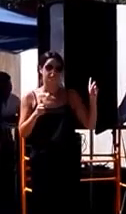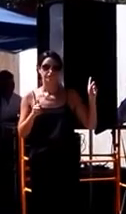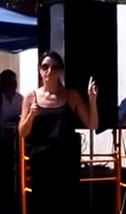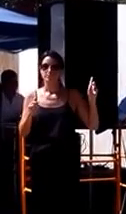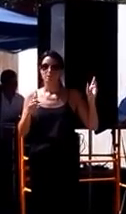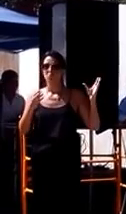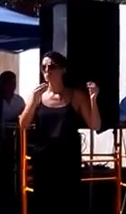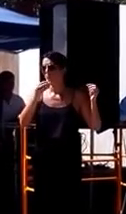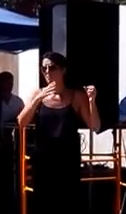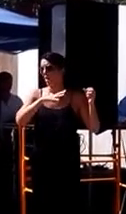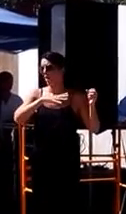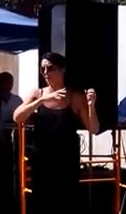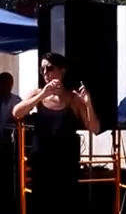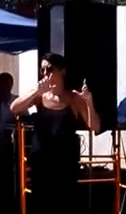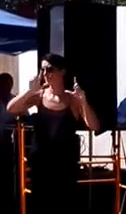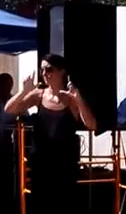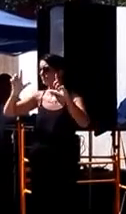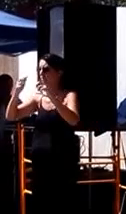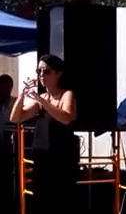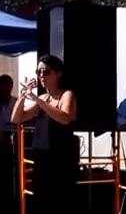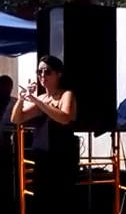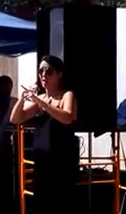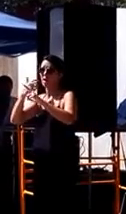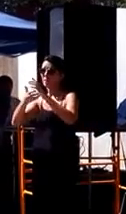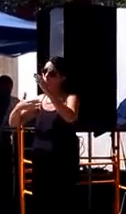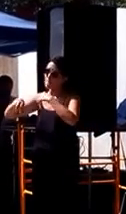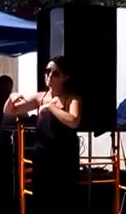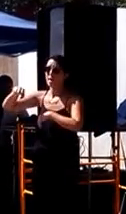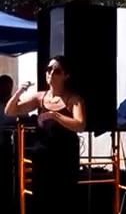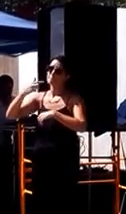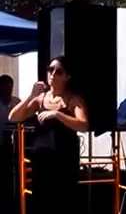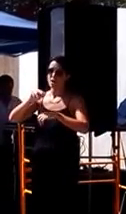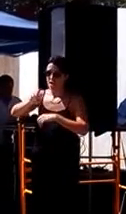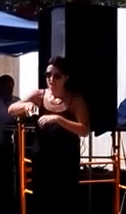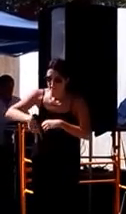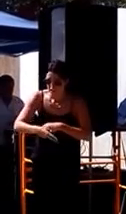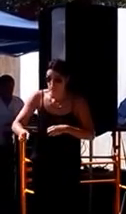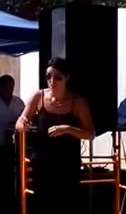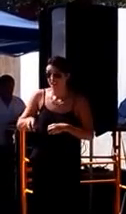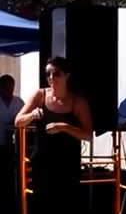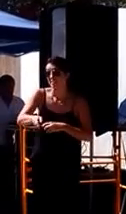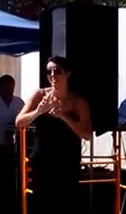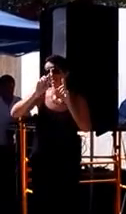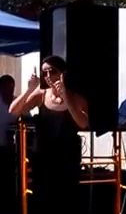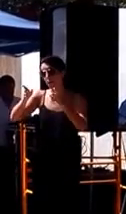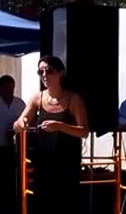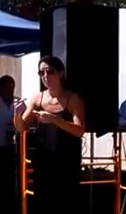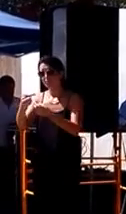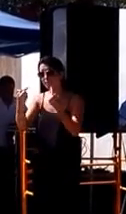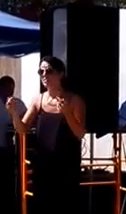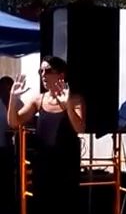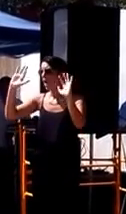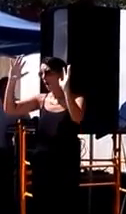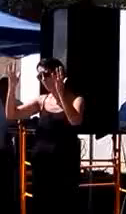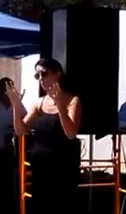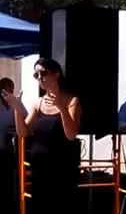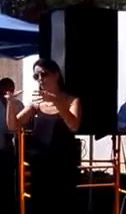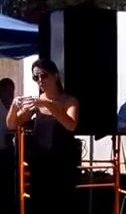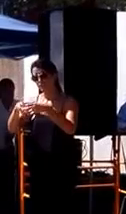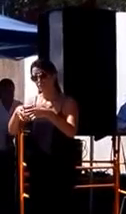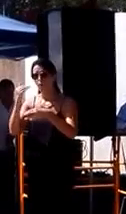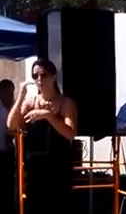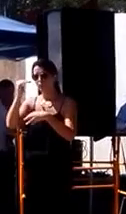de un montón de otros que se van a ir colocando a lo largo de este año, rayuelas y otro tipo de equipamientos. Así que también un aplauso para ellos y para